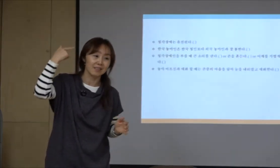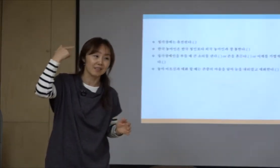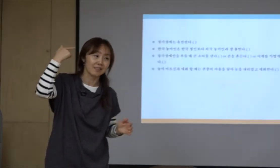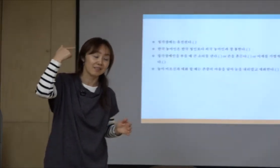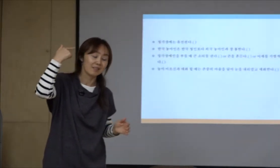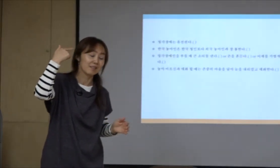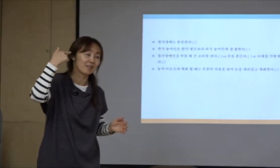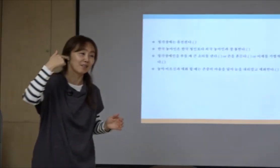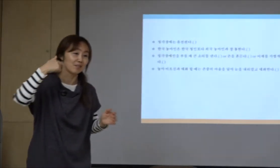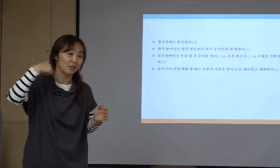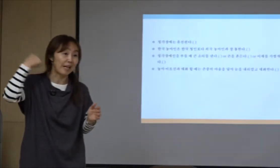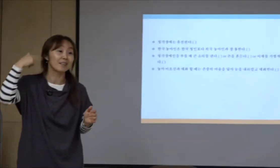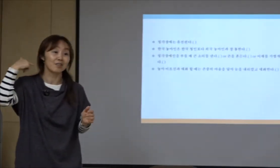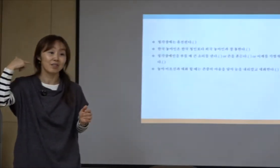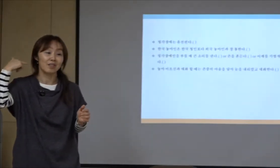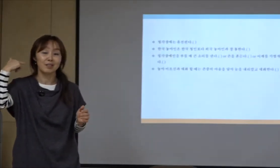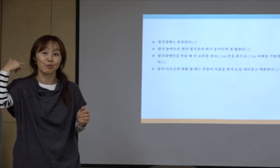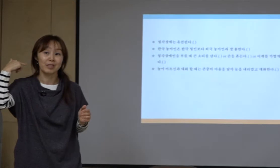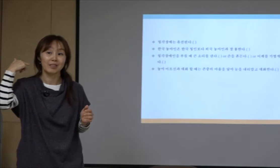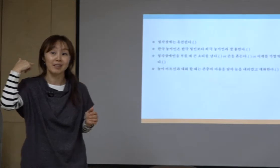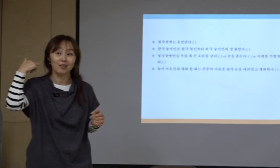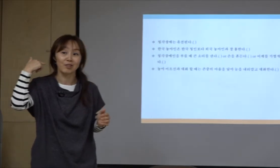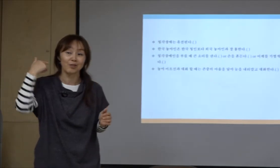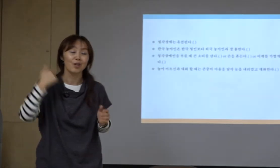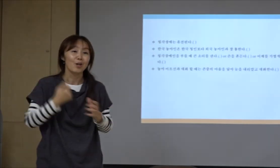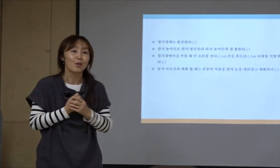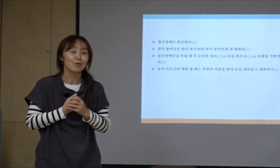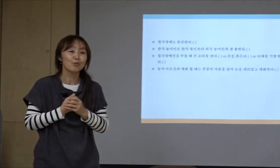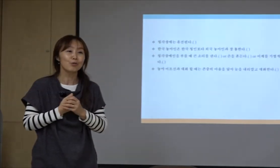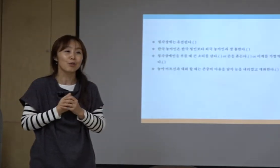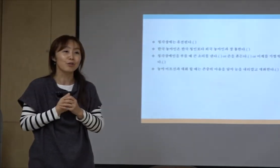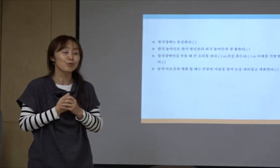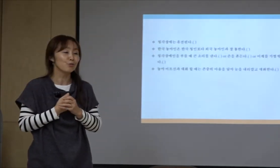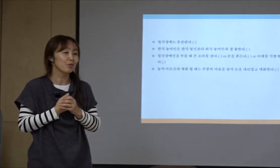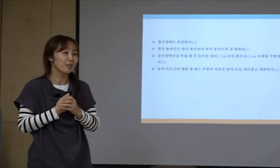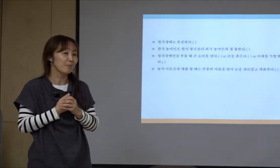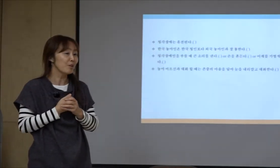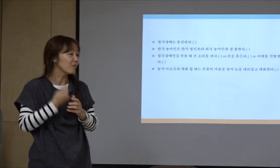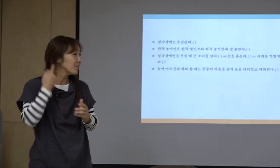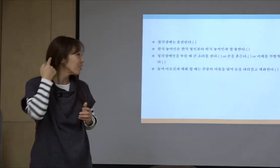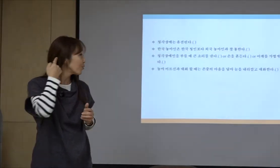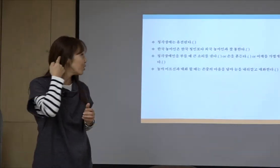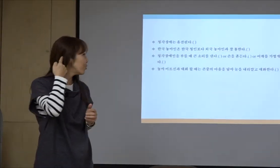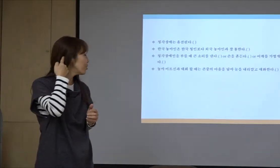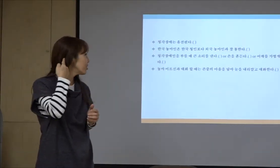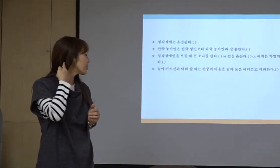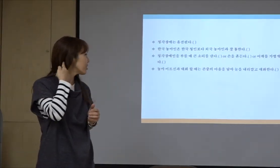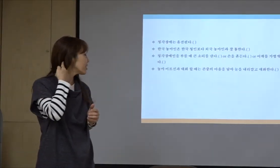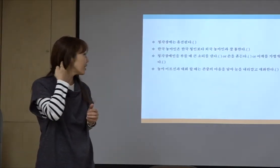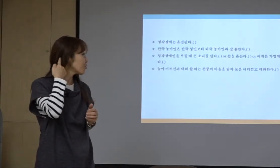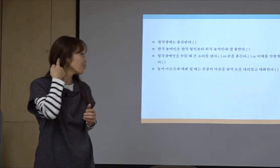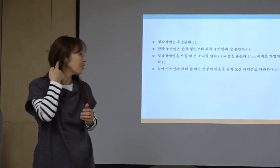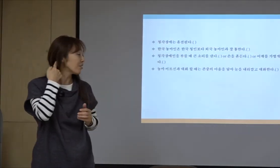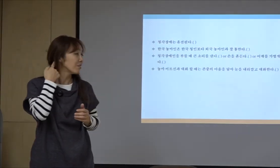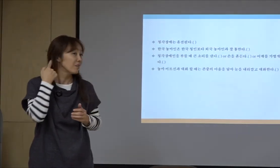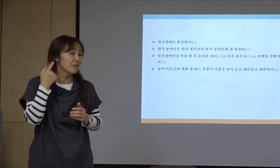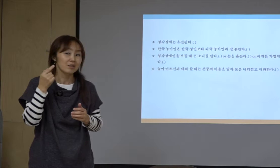있는 그 안에서 이제 기관이 문제가 생긴 거예요. 그래서 어떤 수술을 하냐면 귀 뒤를 이렇게 째가지고요.